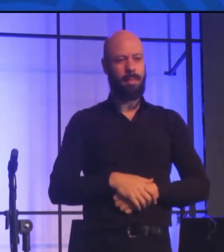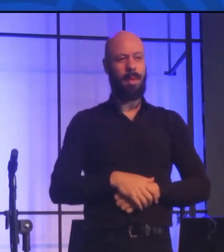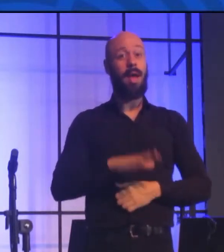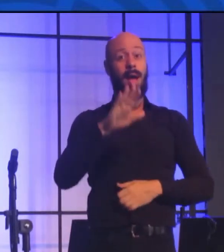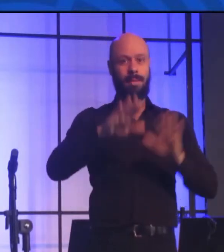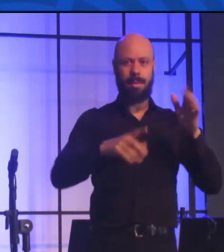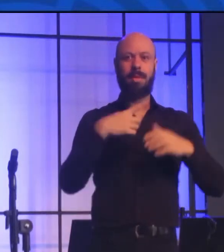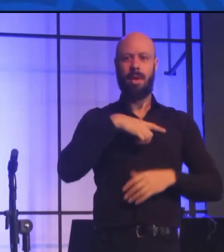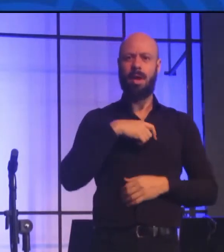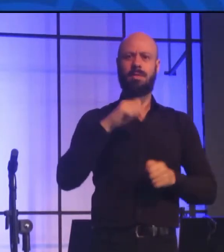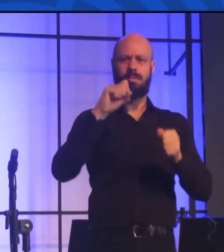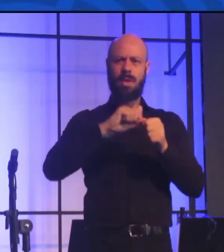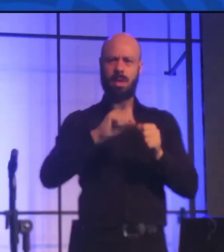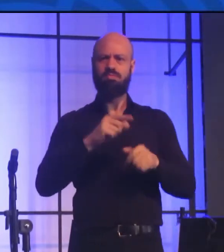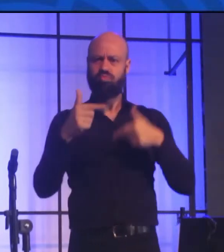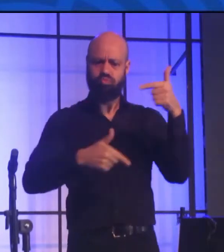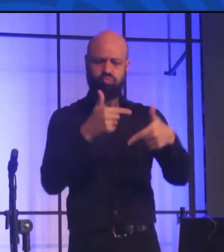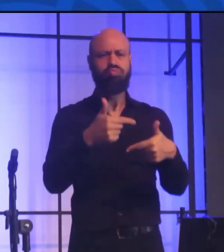acontece.